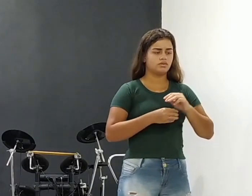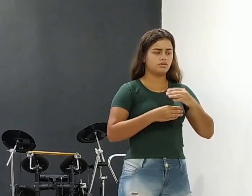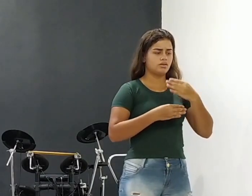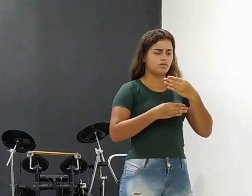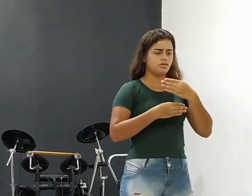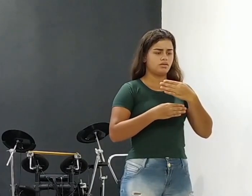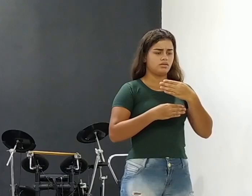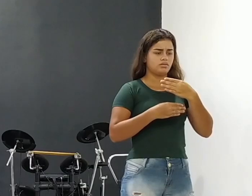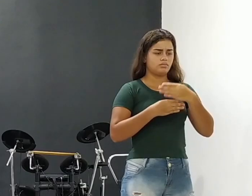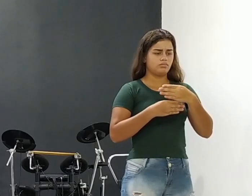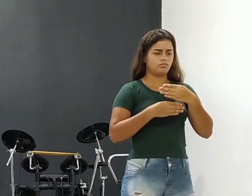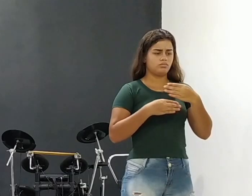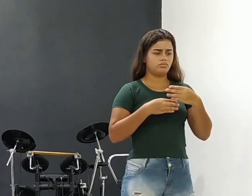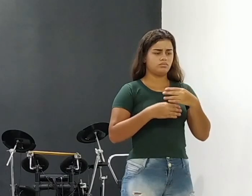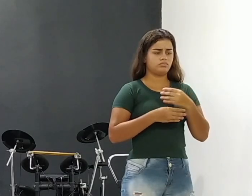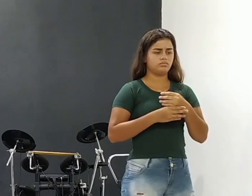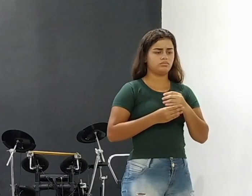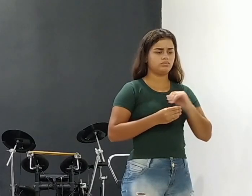Compromisso comigo.